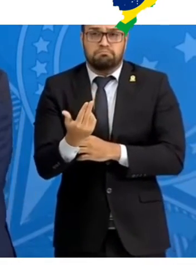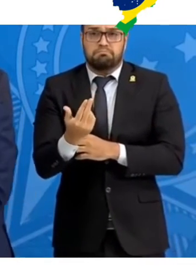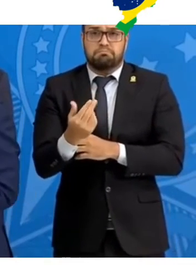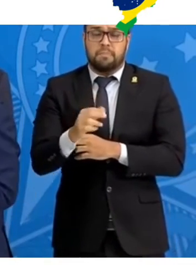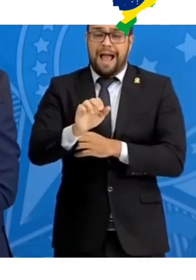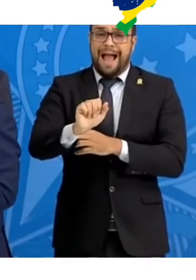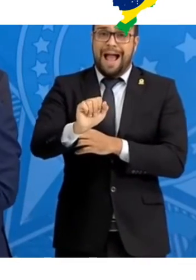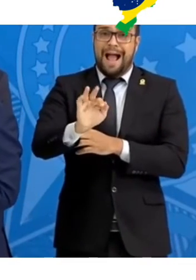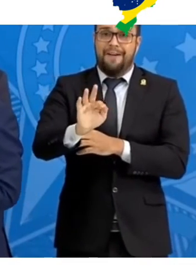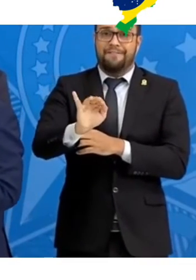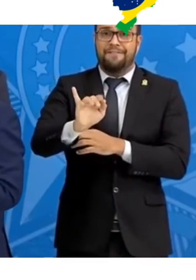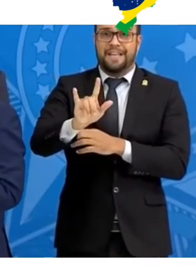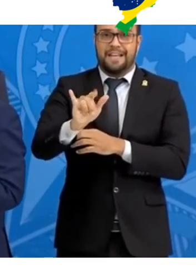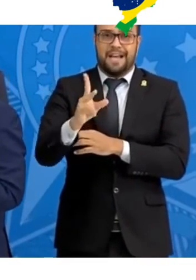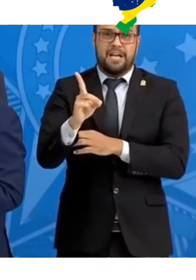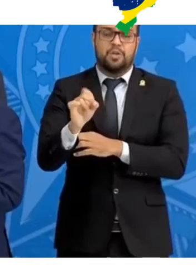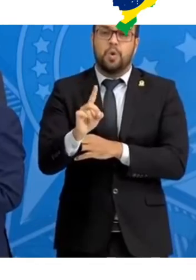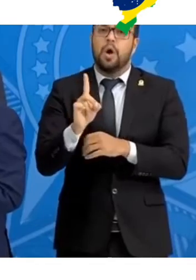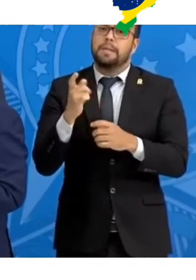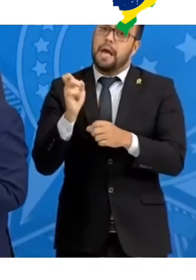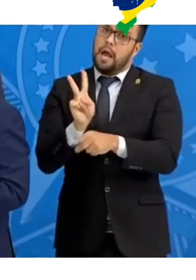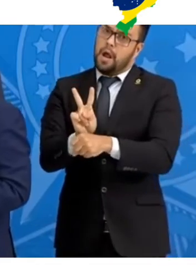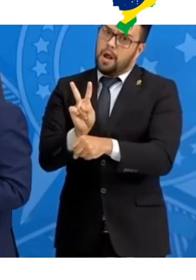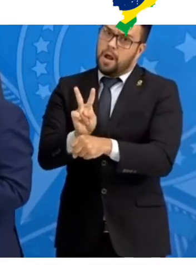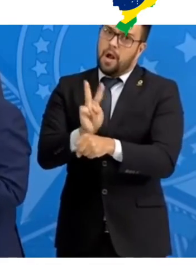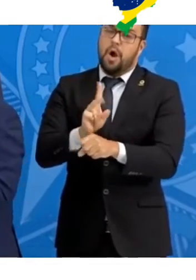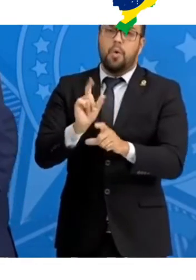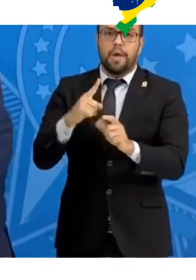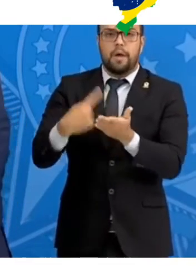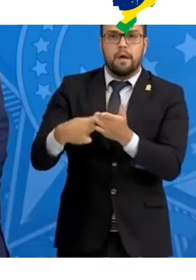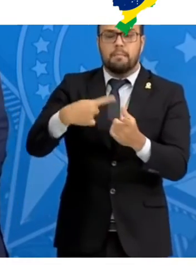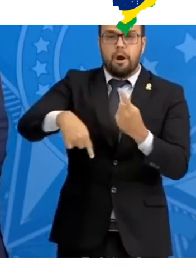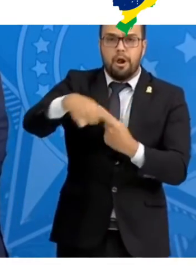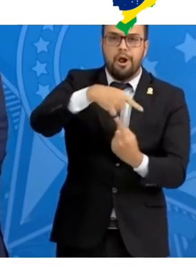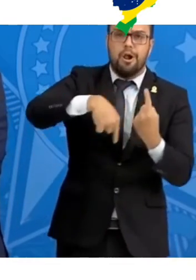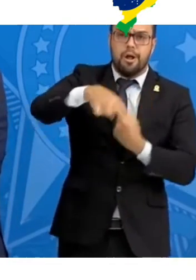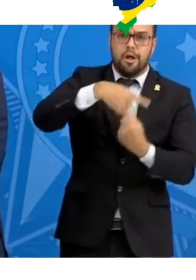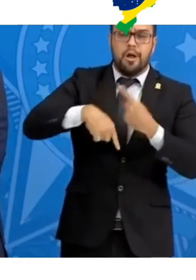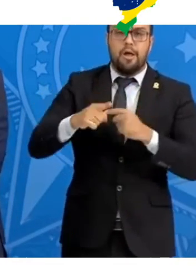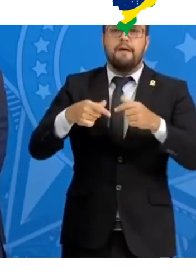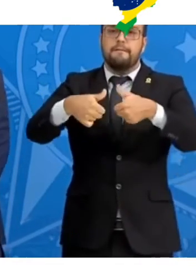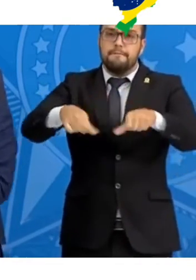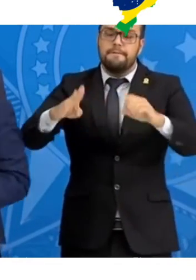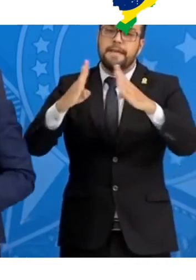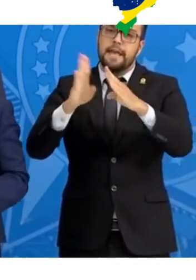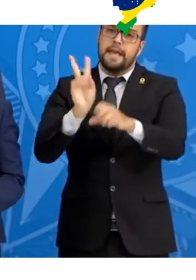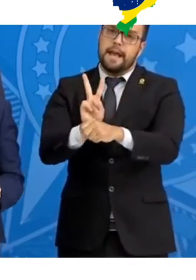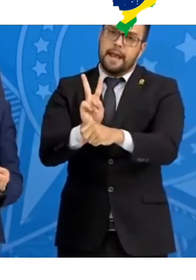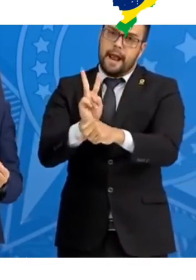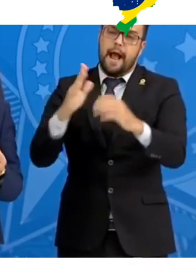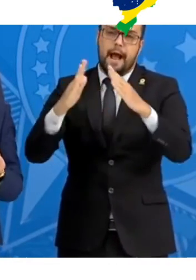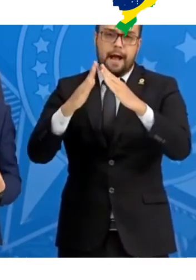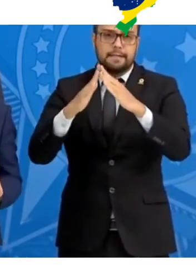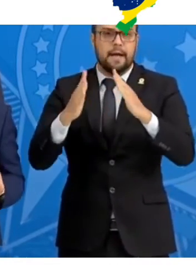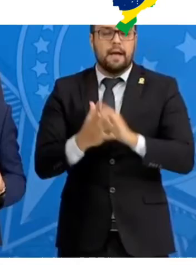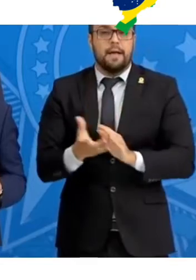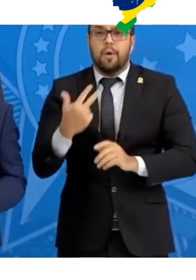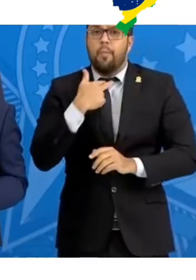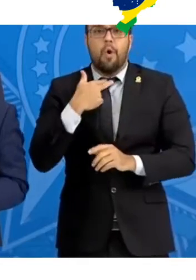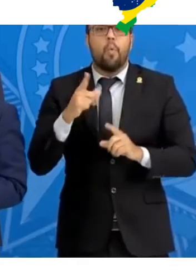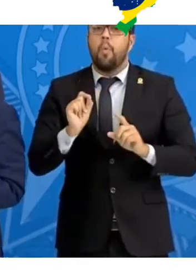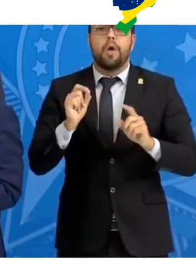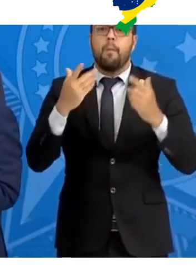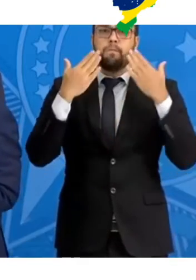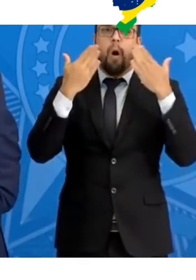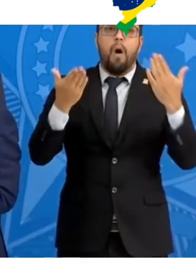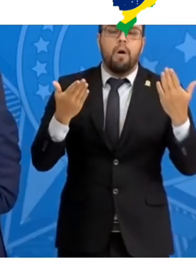assistir os seus idosos das suas famílias em sistema de rodízio, para que eles permaneçam em casa. Eles não podem se expor, é